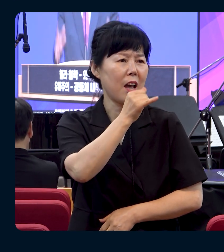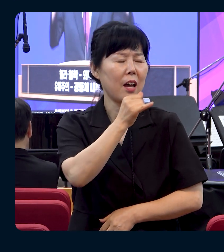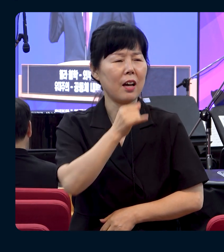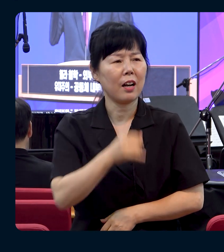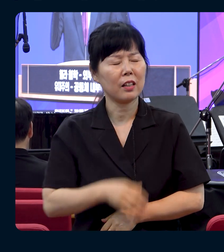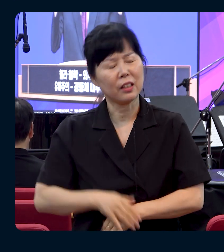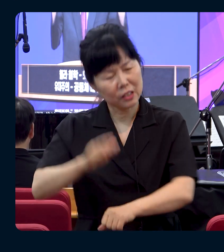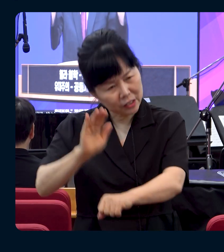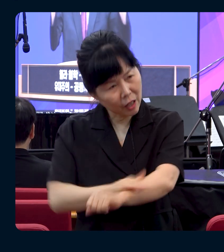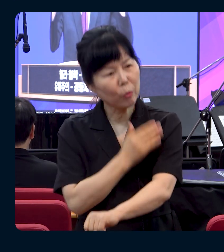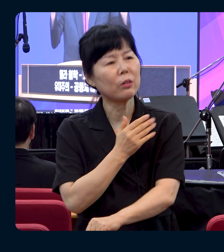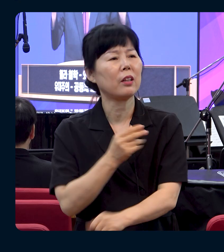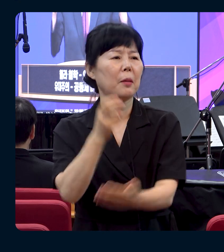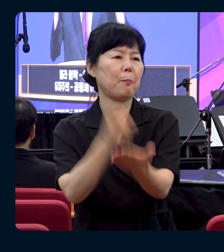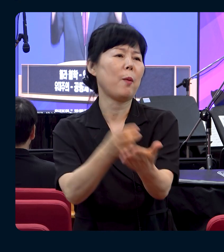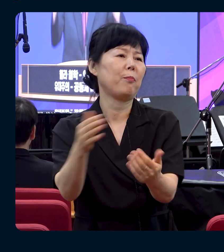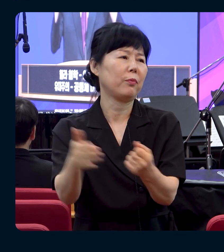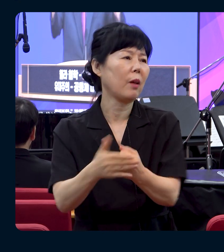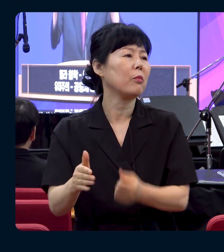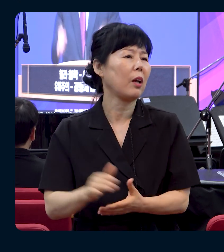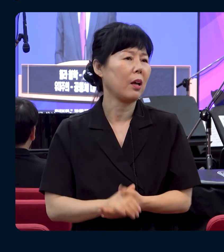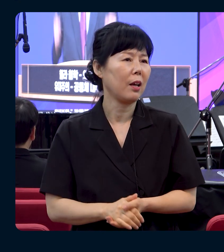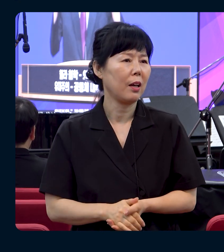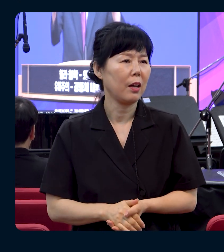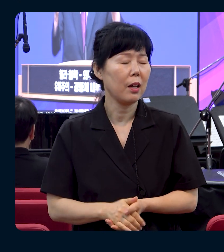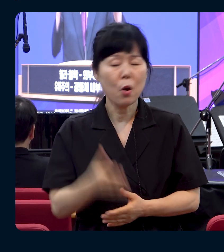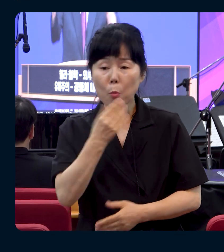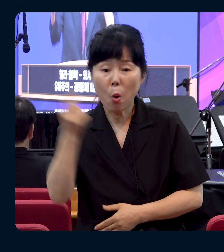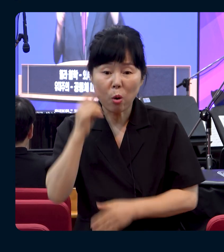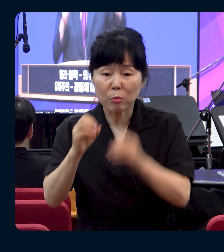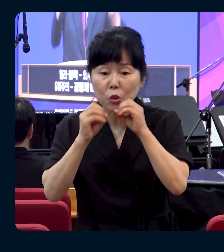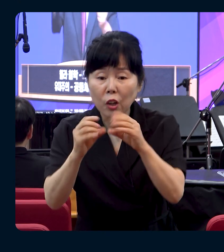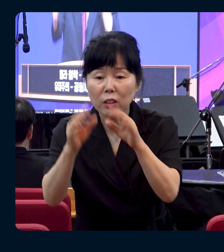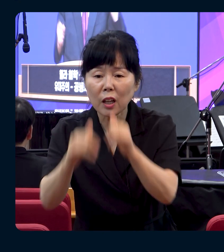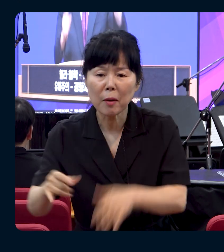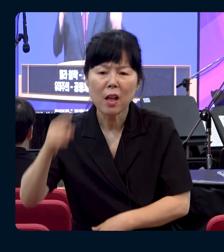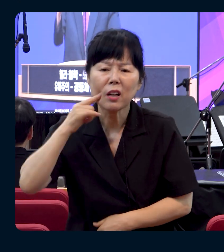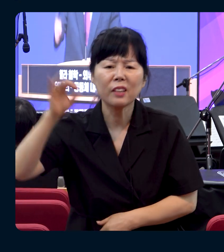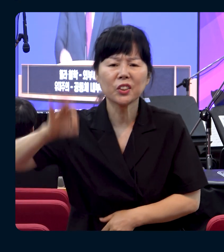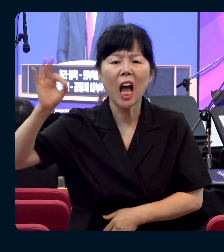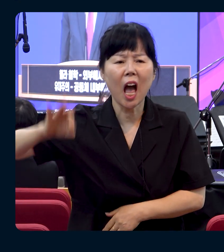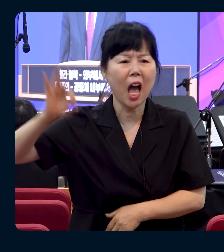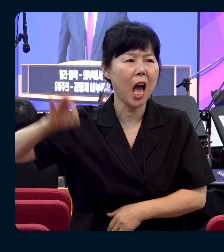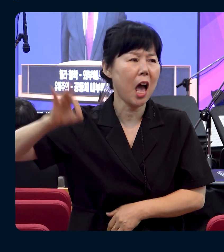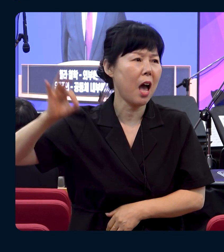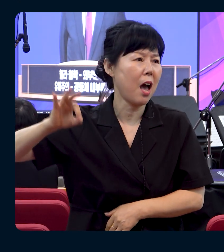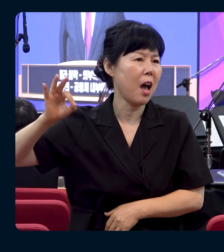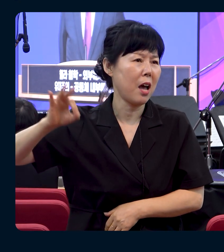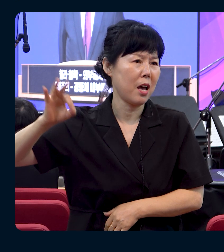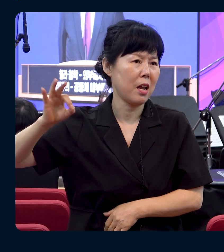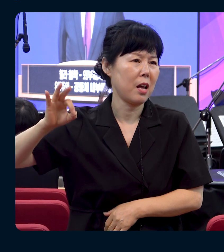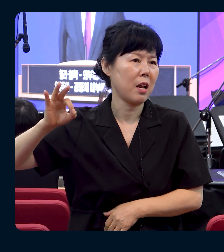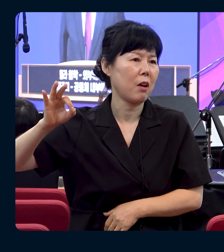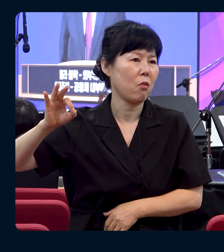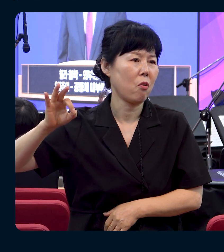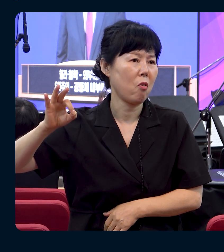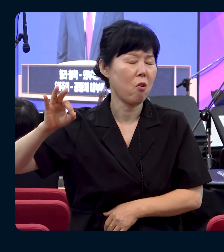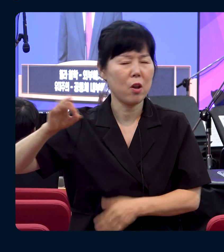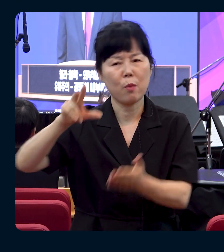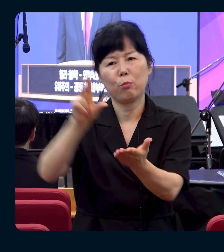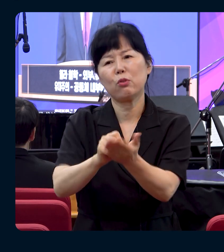그 복음을 증거한 그런 사람들을 막 그냥 가짜처럼 매도하고 그 교회를 뒤흔들고 있는, 한마디로